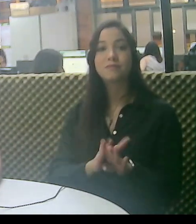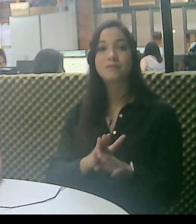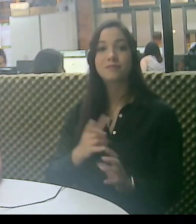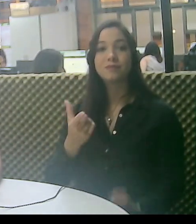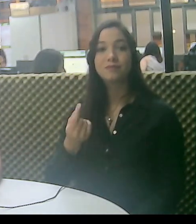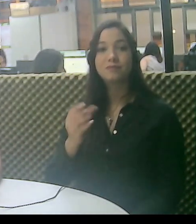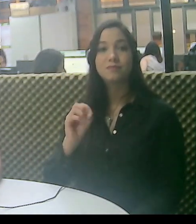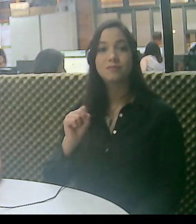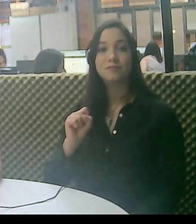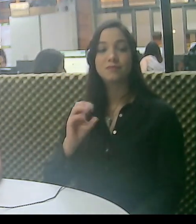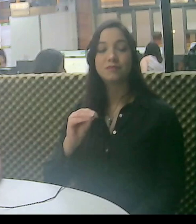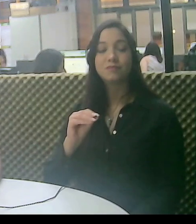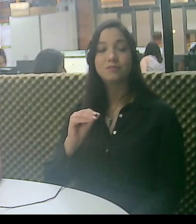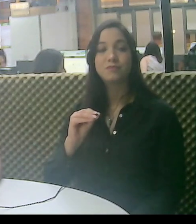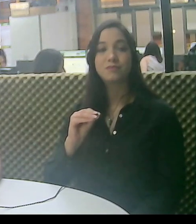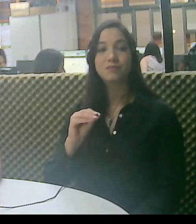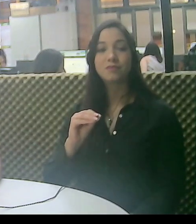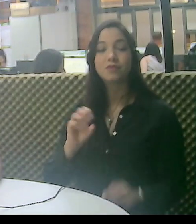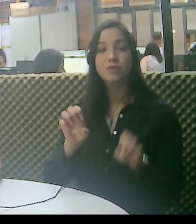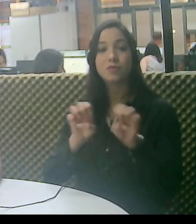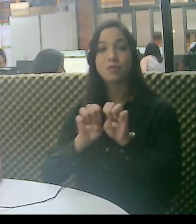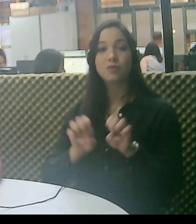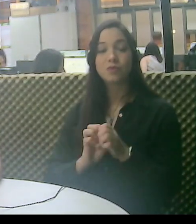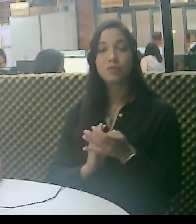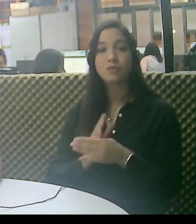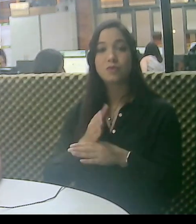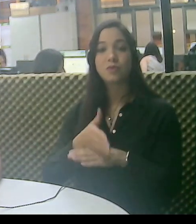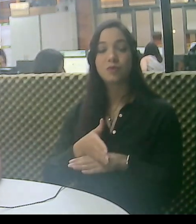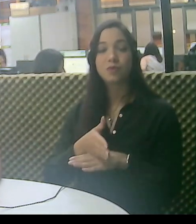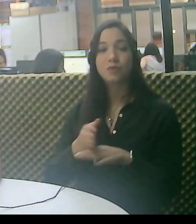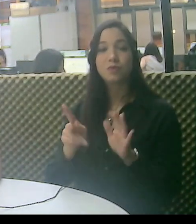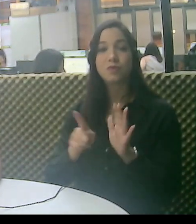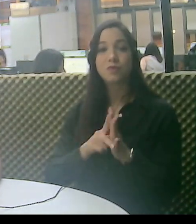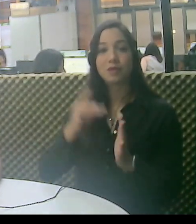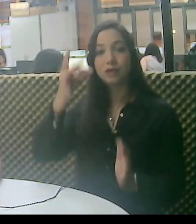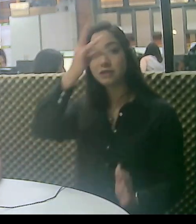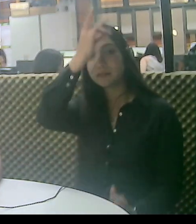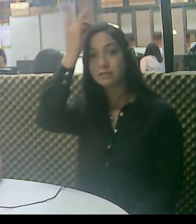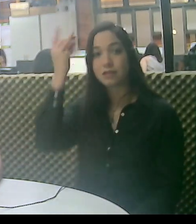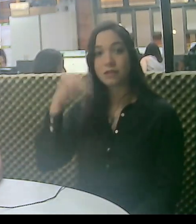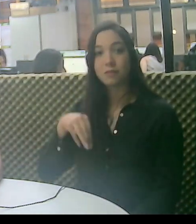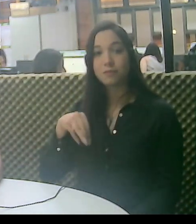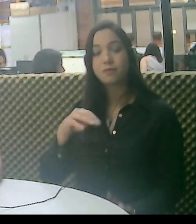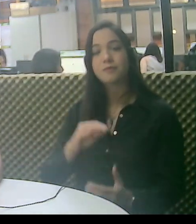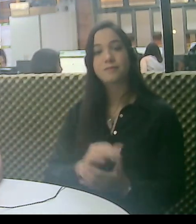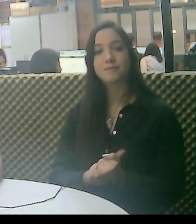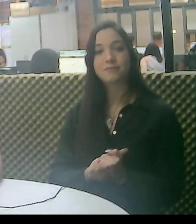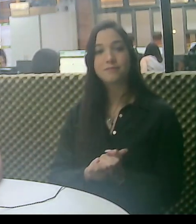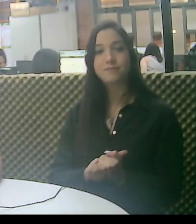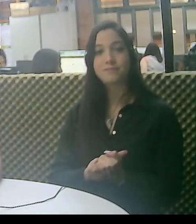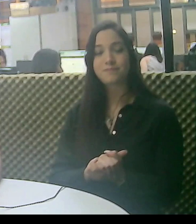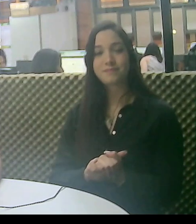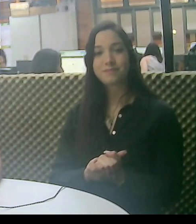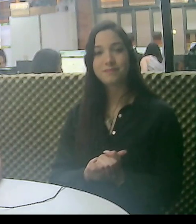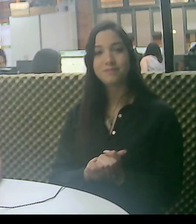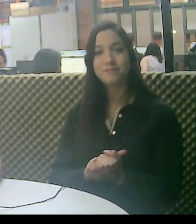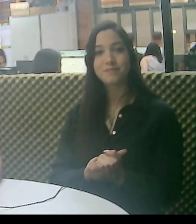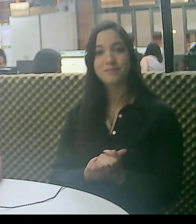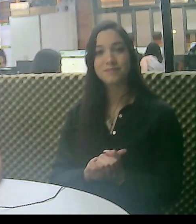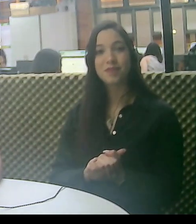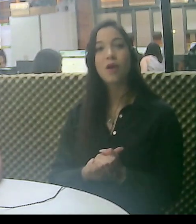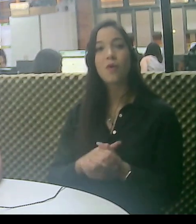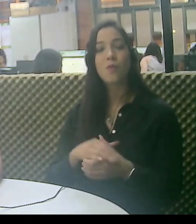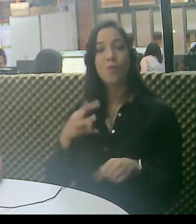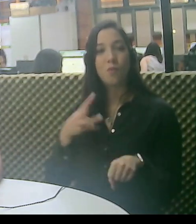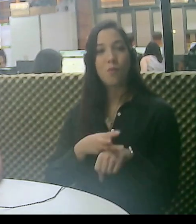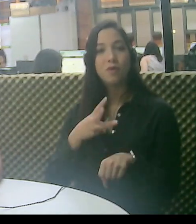da noite, na estrutura montada que pode ser acessada pela entrada do bairro Santa Mônica. Chama no Zap!